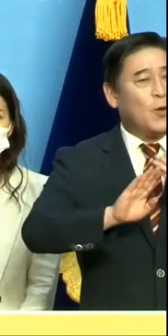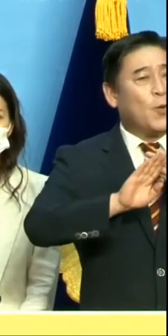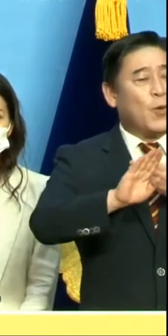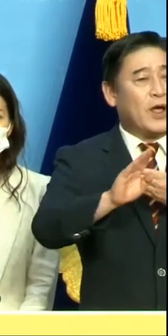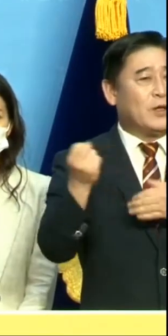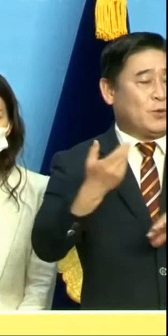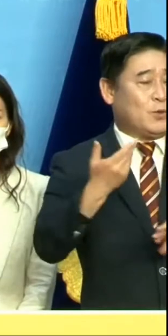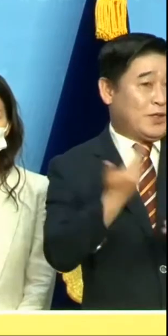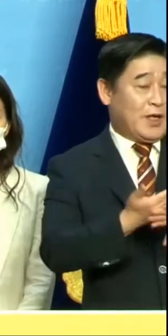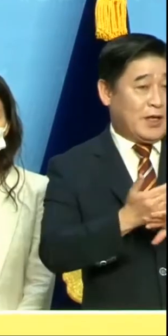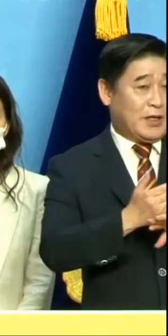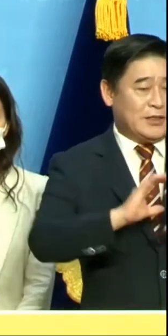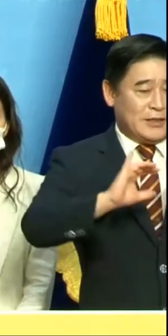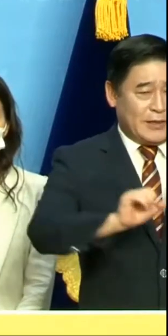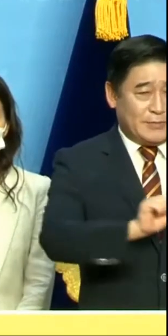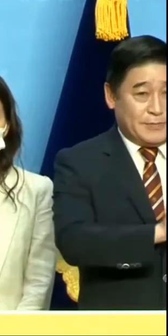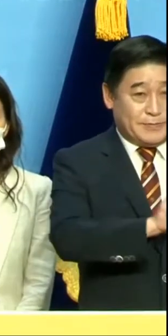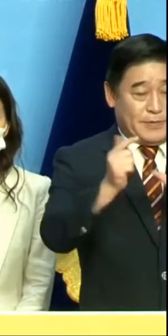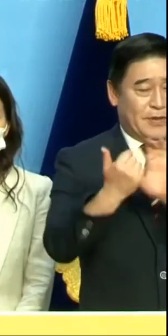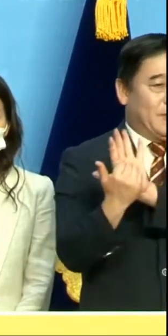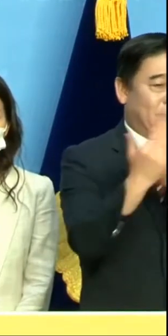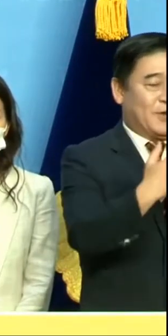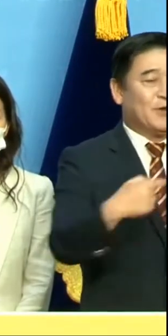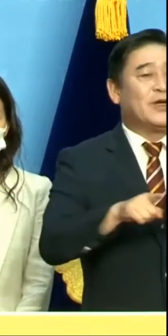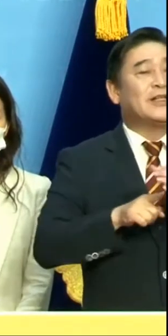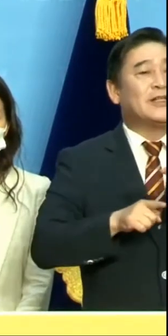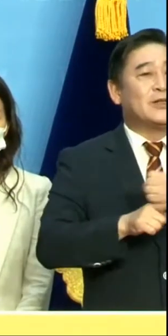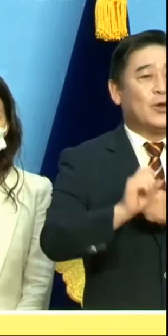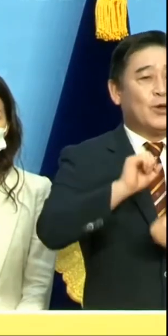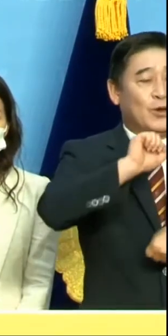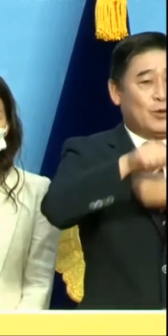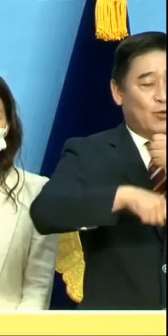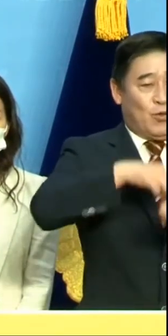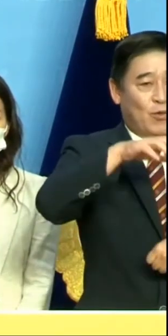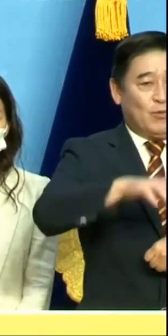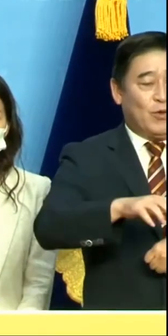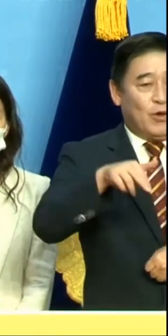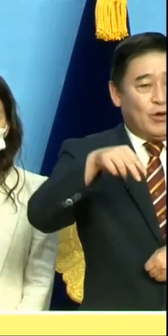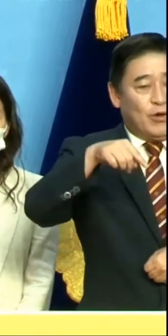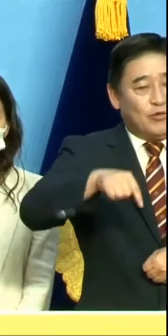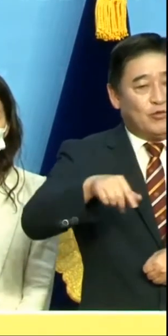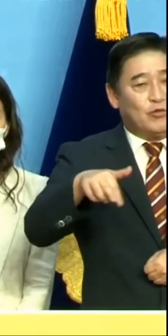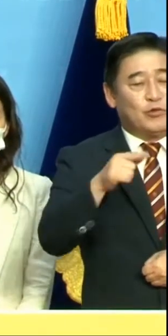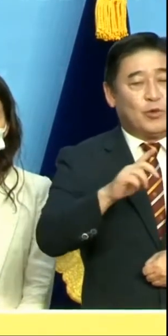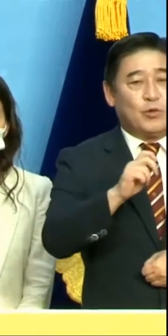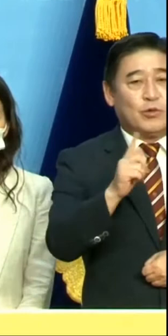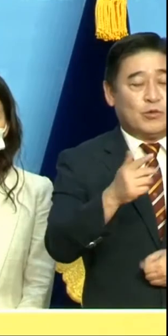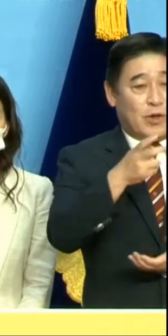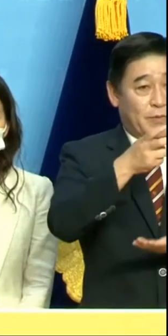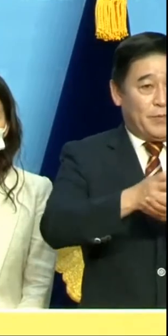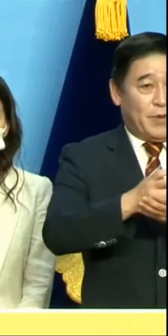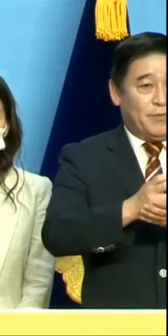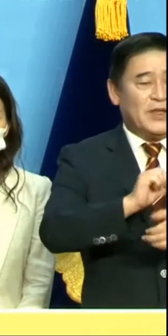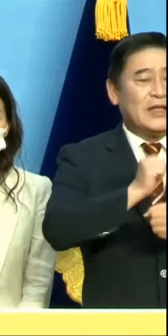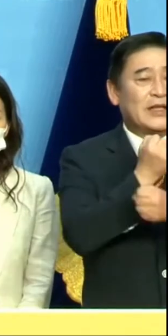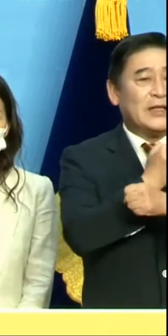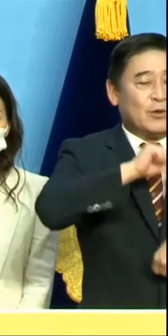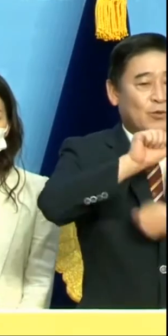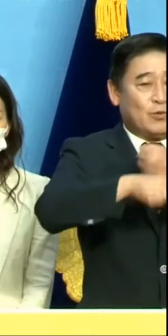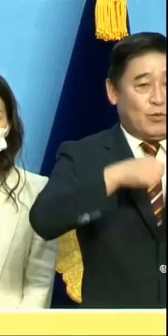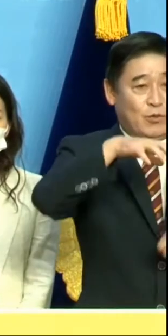다름 현대 맥 방지를 위한 취지로 동물원 수족관 법과 야생 생물 법을 입법 발휘하여